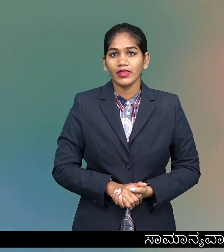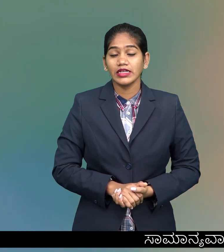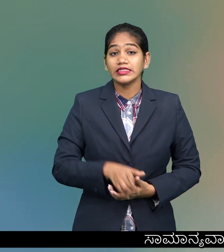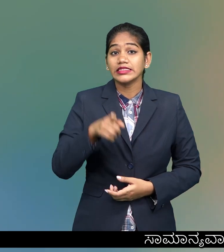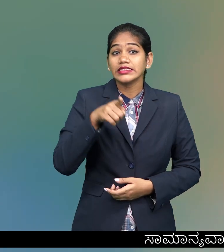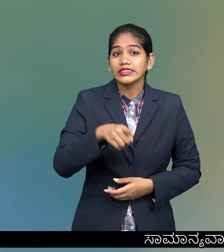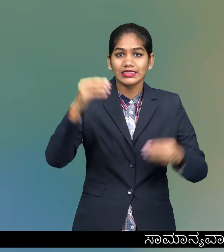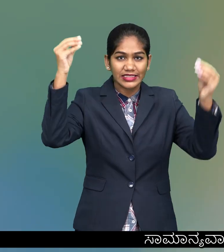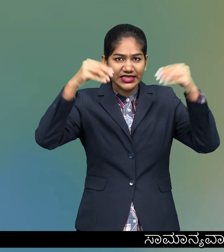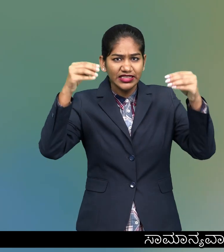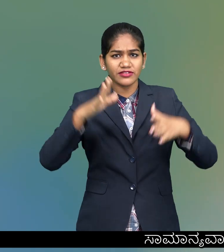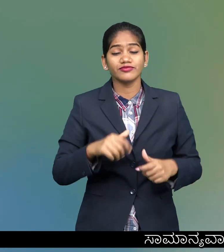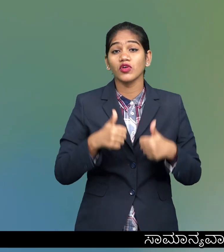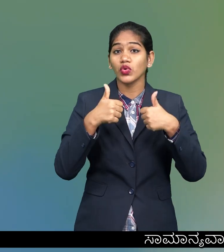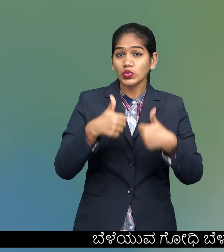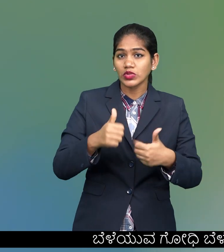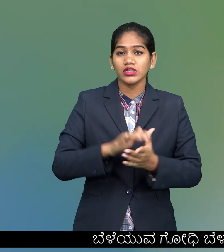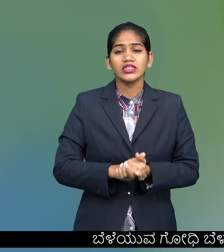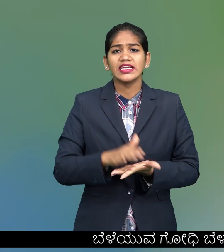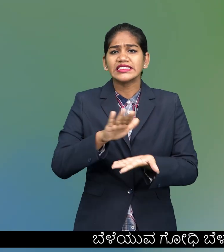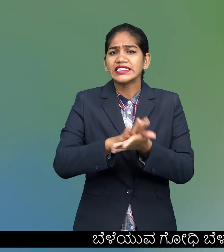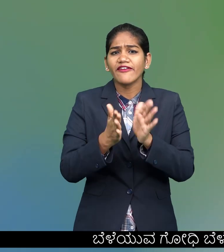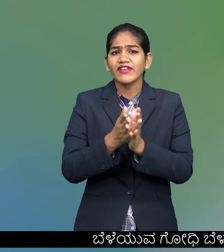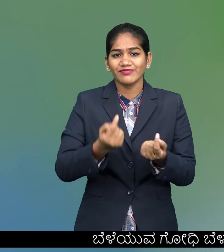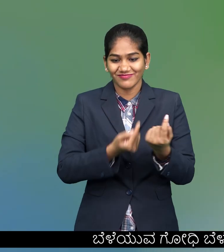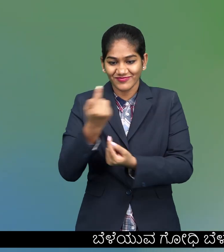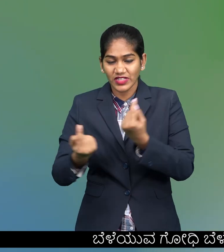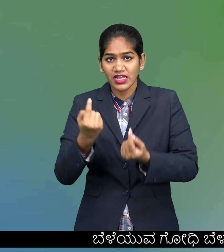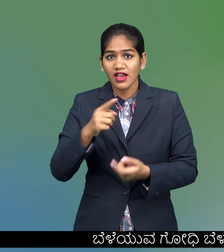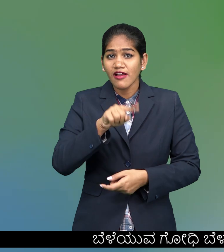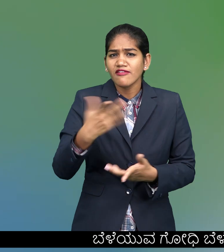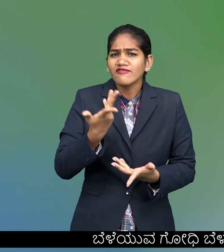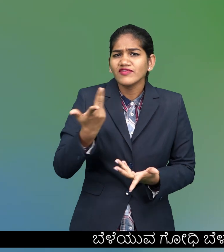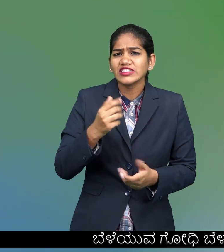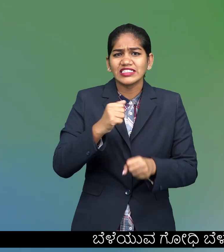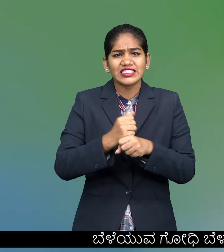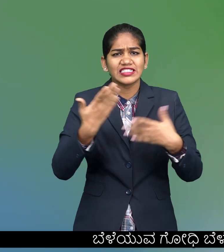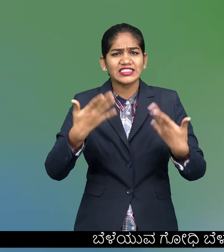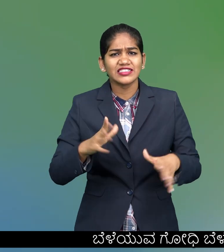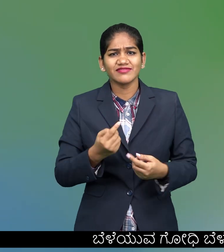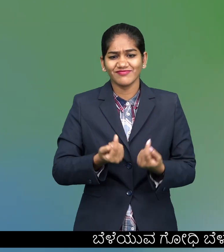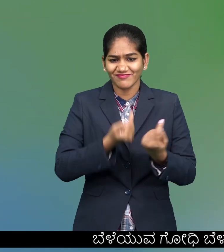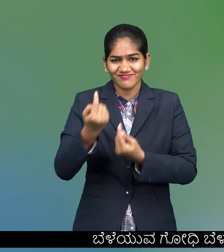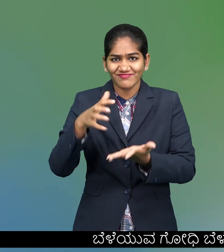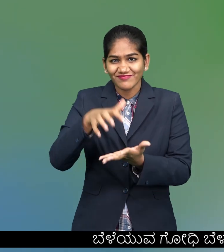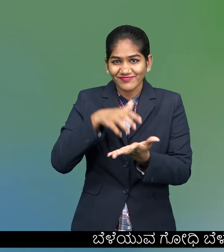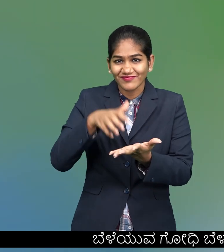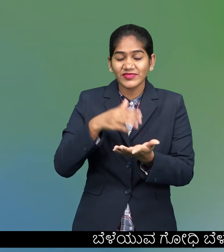ಸಾಮಾನ್ಯವಾಗಿ ರಾಬಿ ಹಂಗಾಮಿನಲ್ಲಿ ಬೆಳೆಯುವ ಗೋಧಿ ಬೆಳೆಗೆ ಈ ಮಳೆಯ ವರದಾನವಾಗಿದೆ.